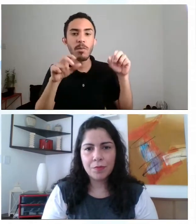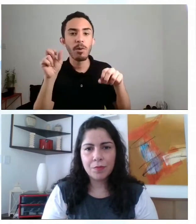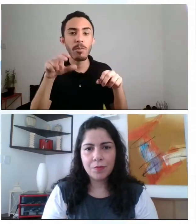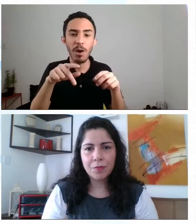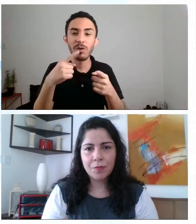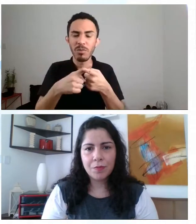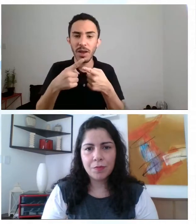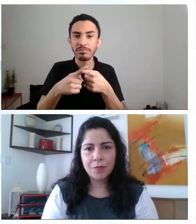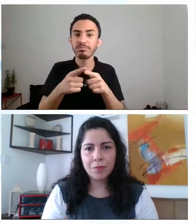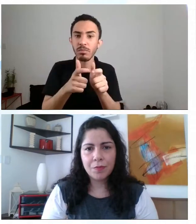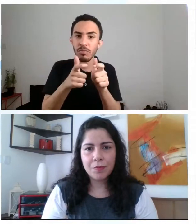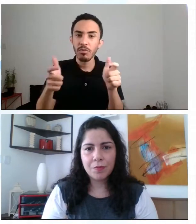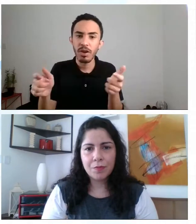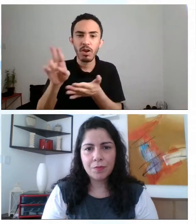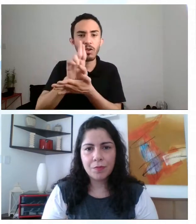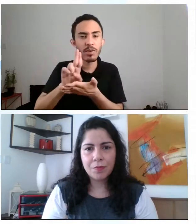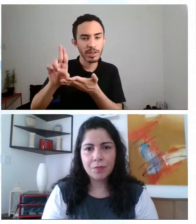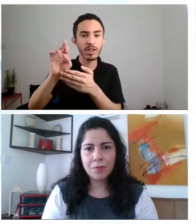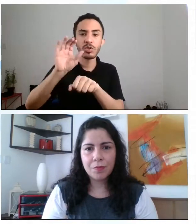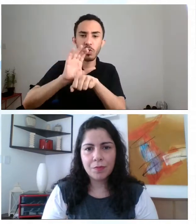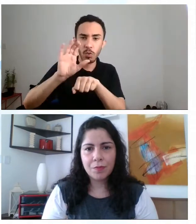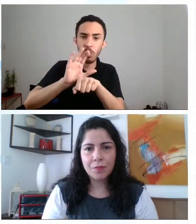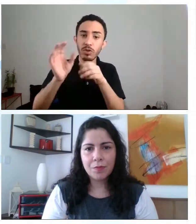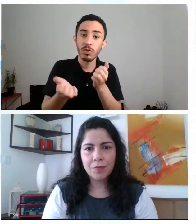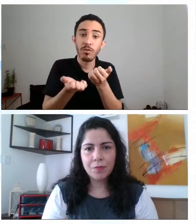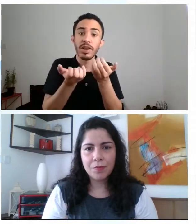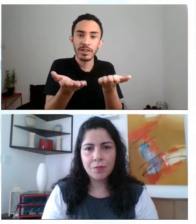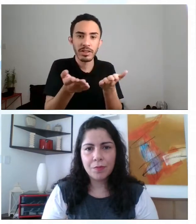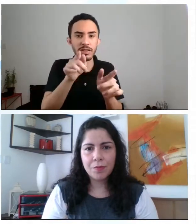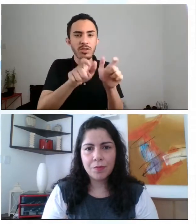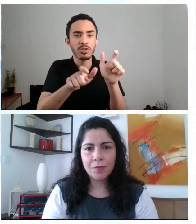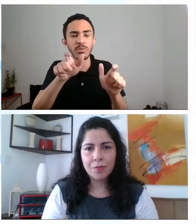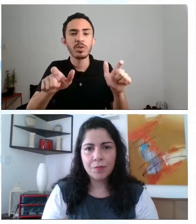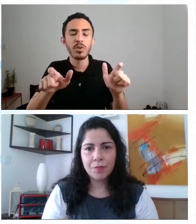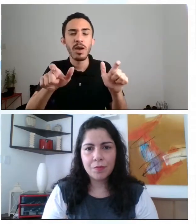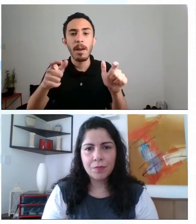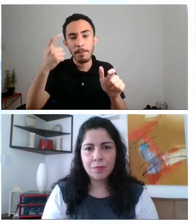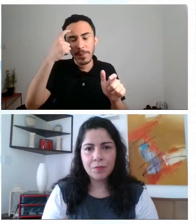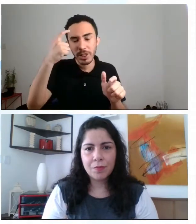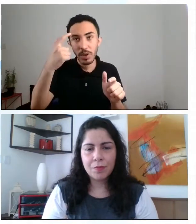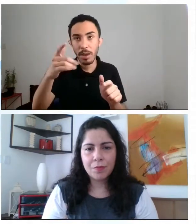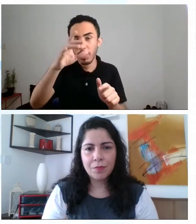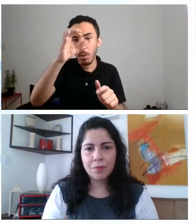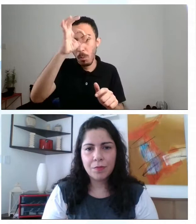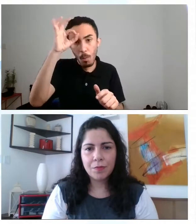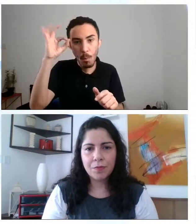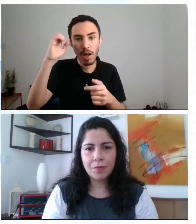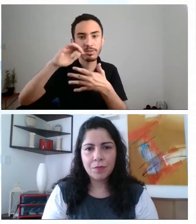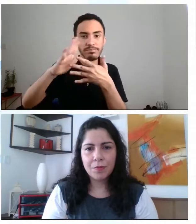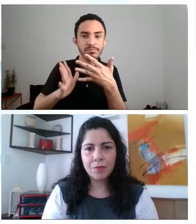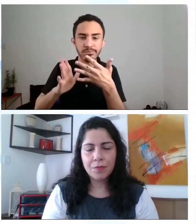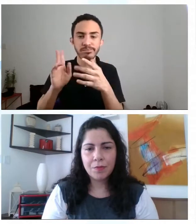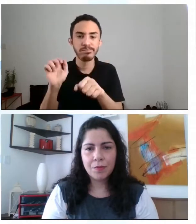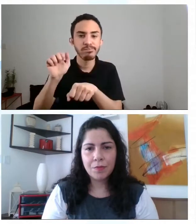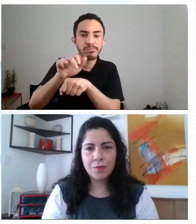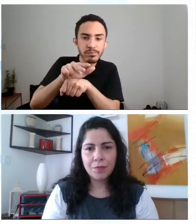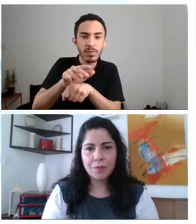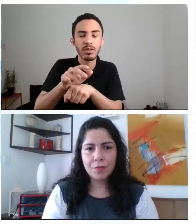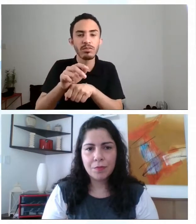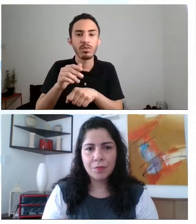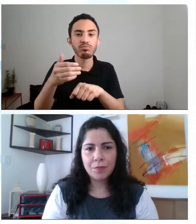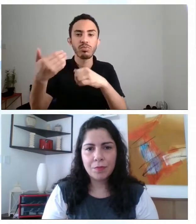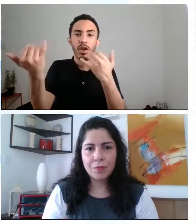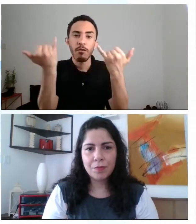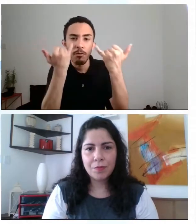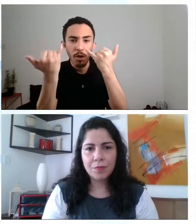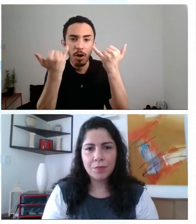estão ofertando esses cursos, como a Clarissa disse, partindo do zero, né? As pessoas que não sabem a língua, que não têm esse